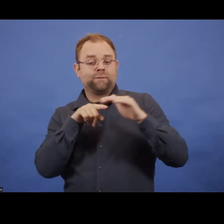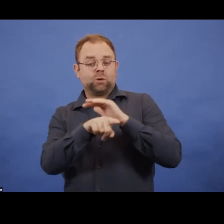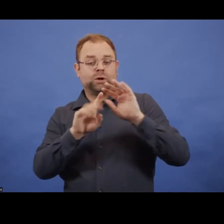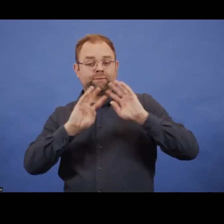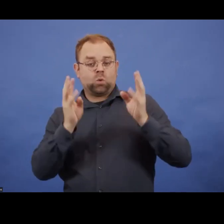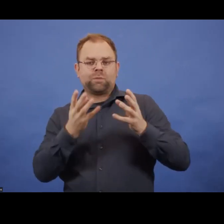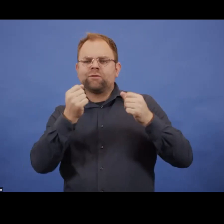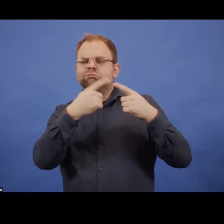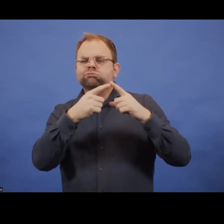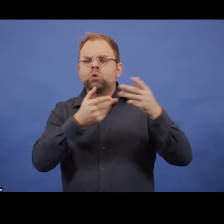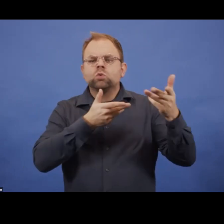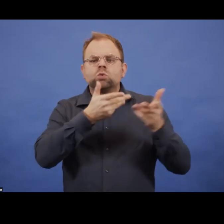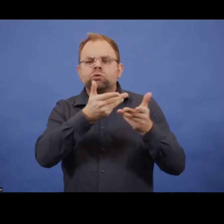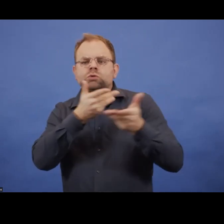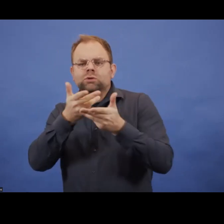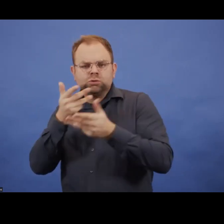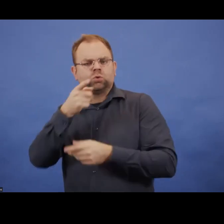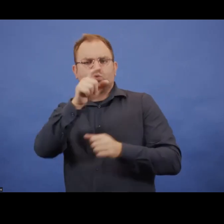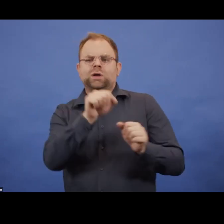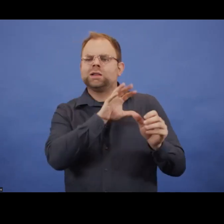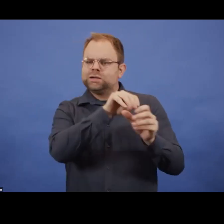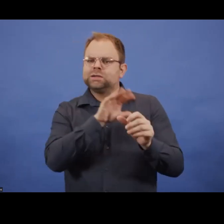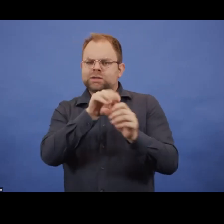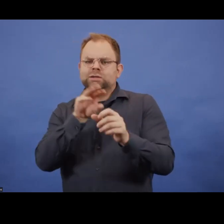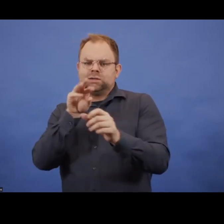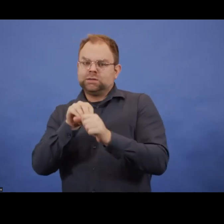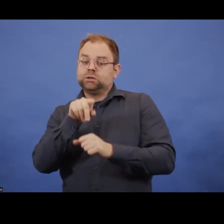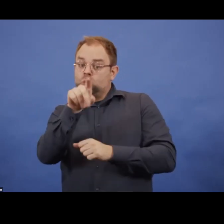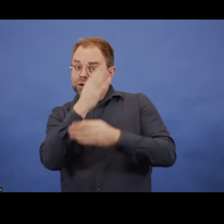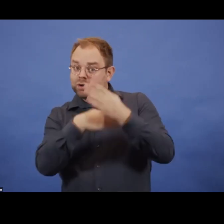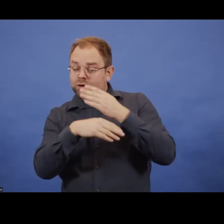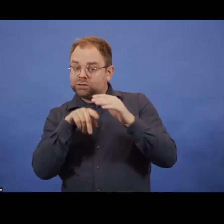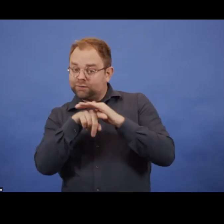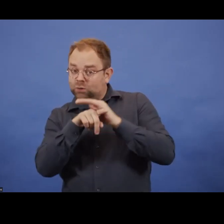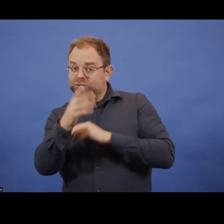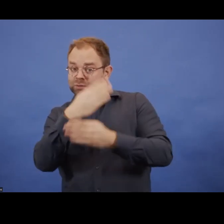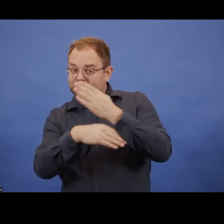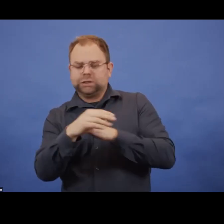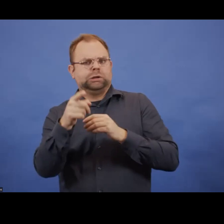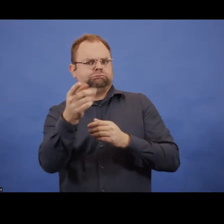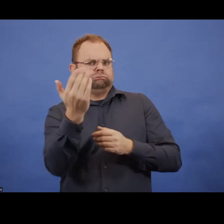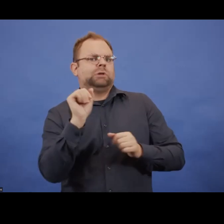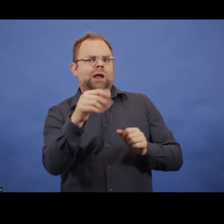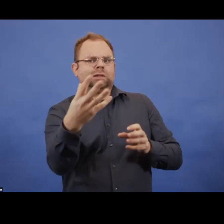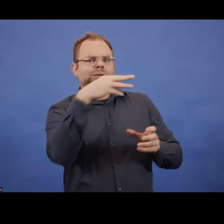usted conocen algún refugiado o si son, por favor, compartan la